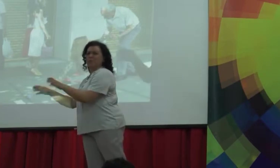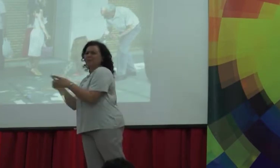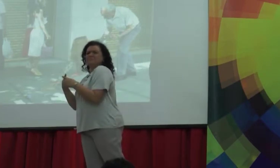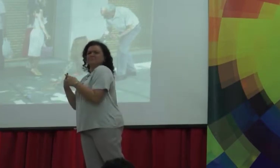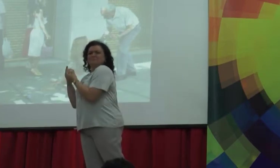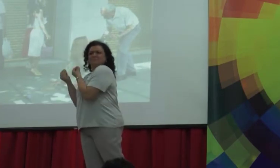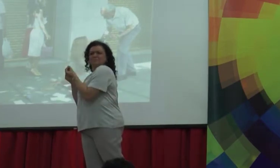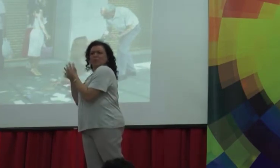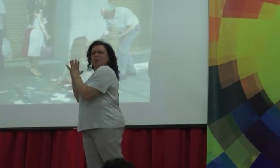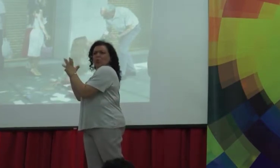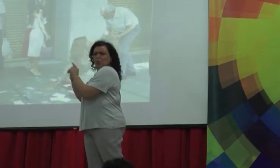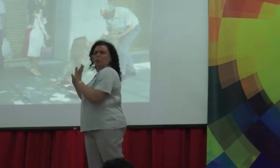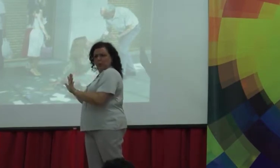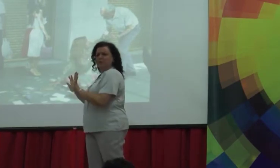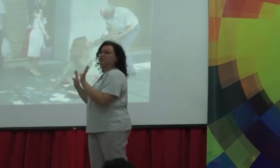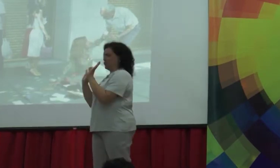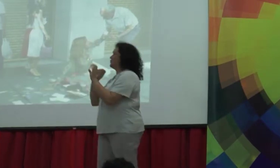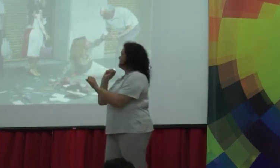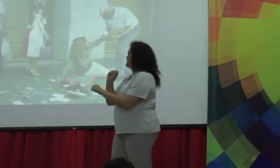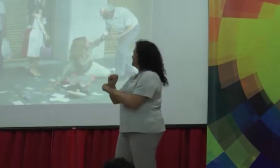pessoa caiu e a outra ajudou.